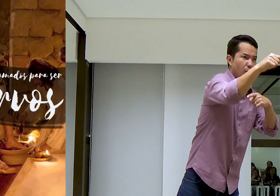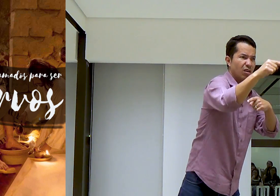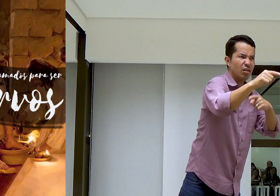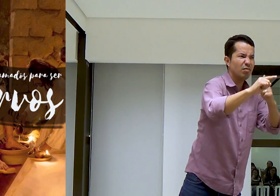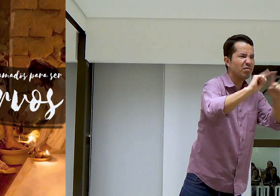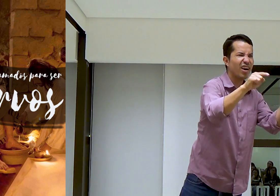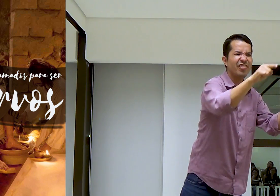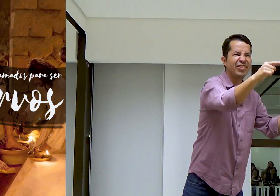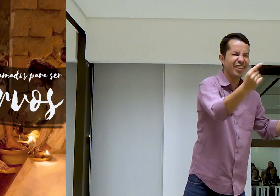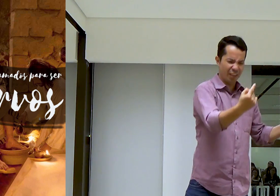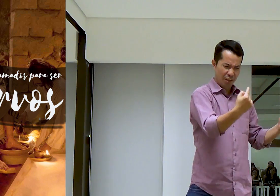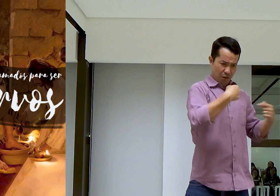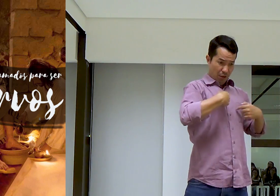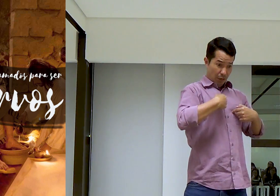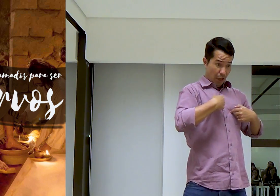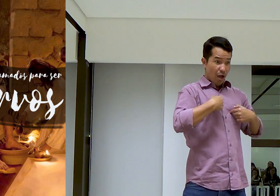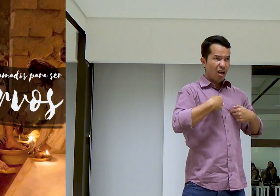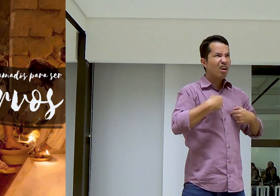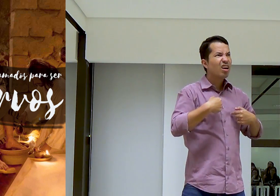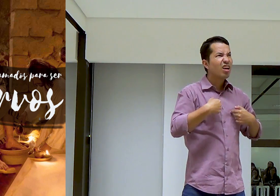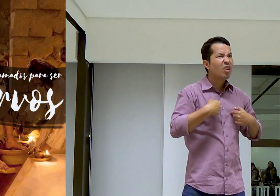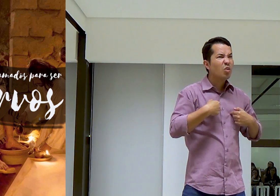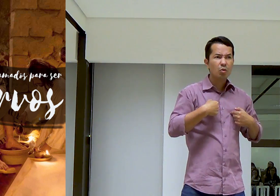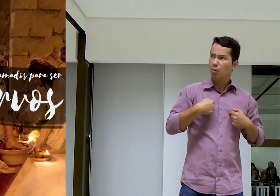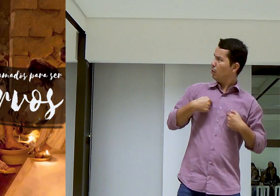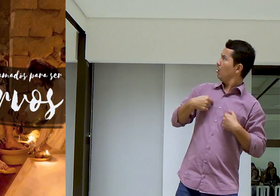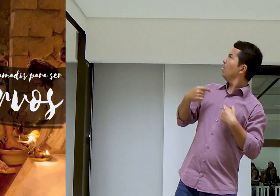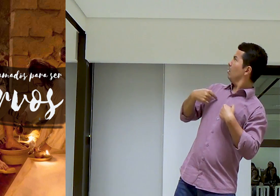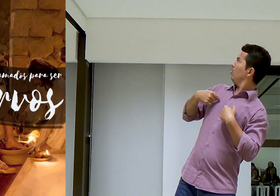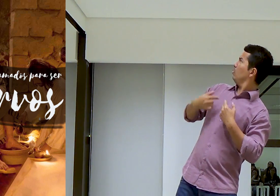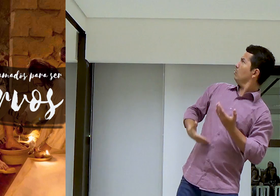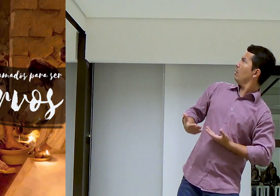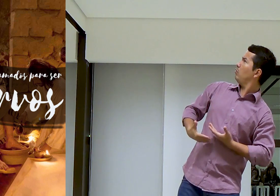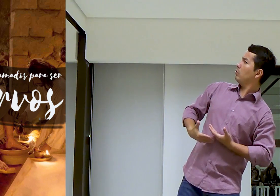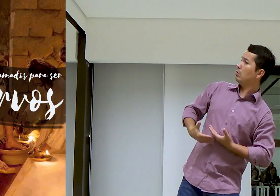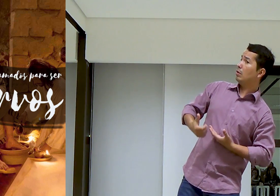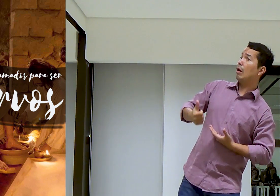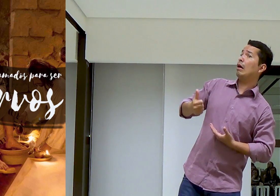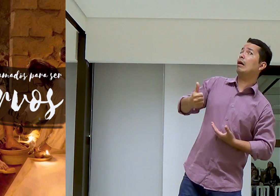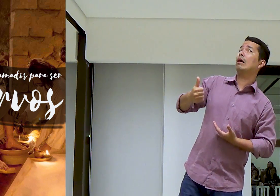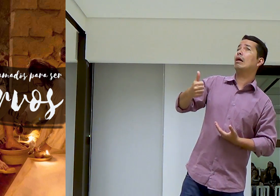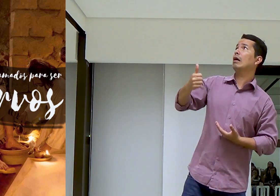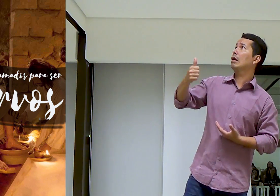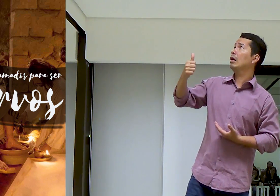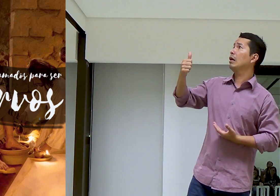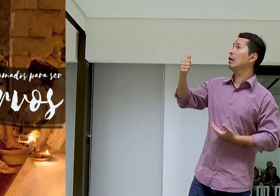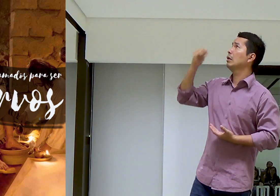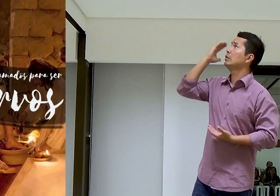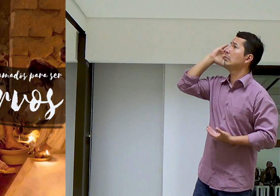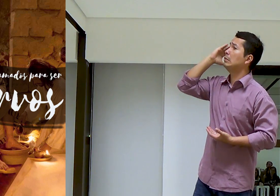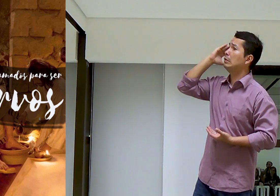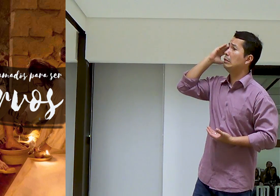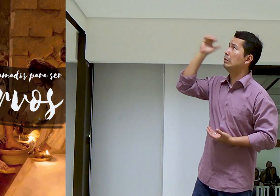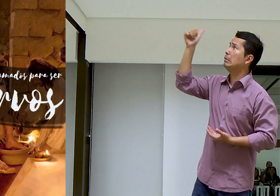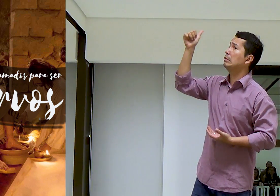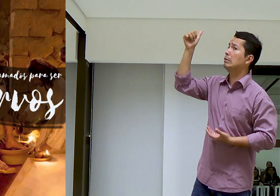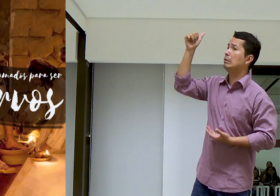você, você. Mas você não pensa que você precisa servir também. É, sabe, você não